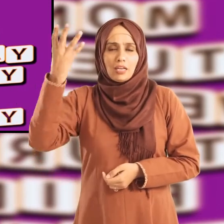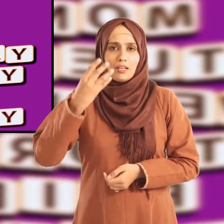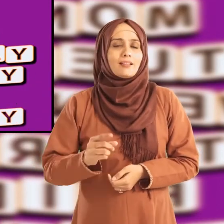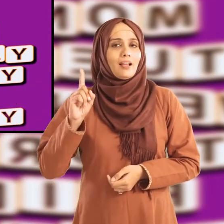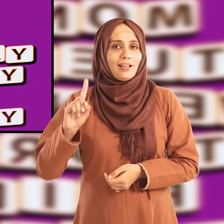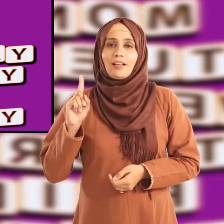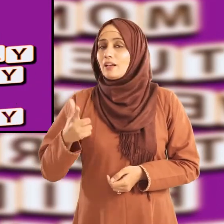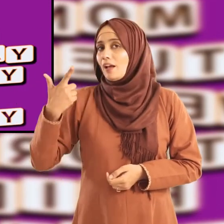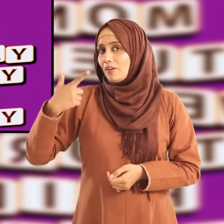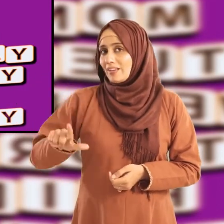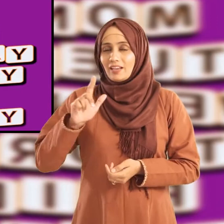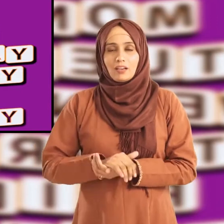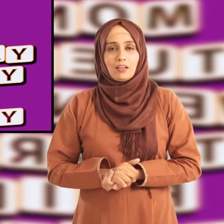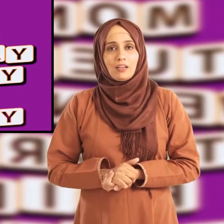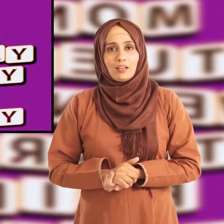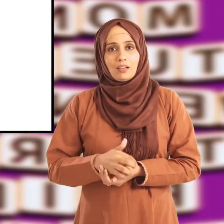موسیقی